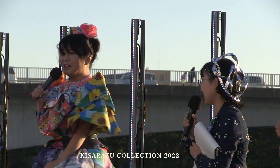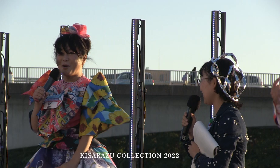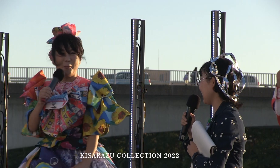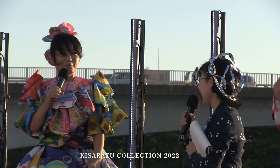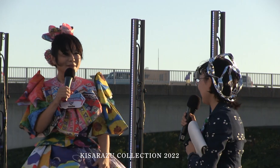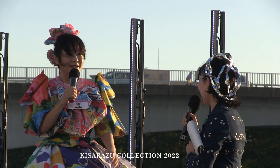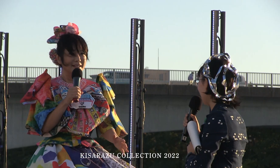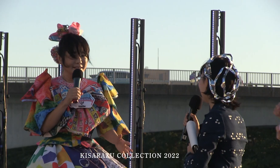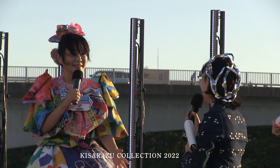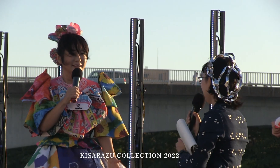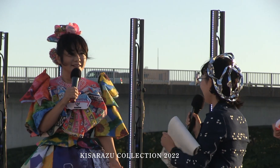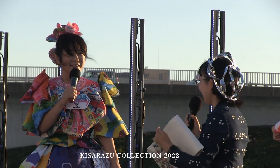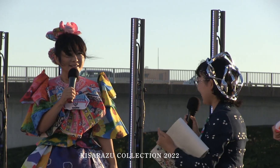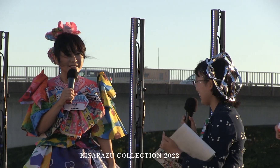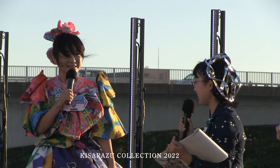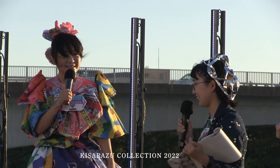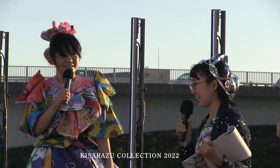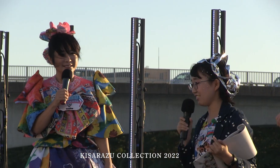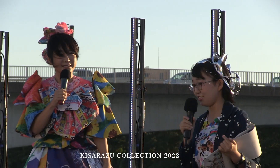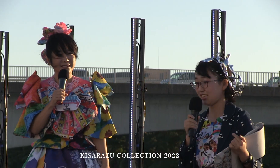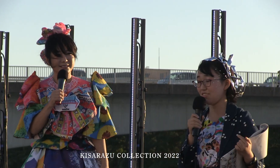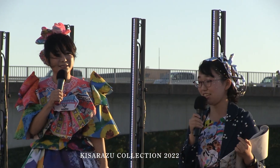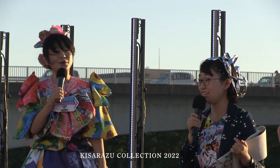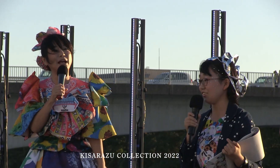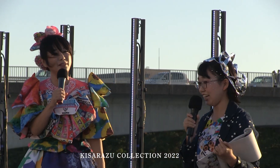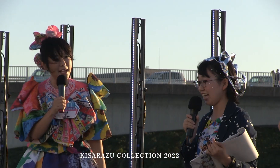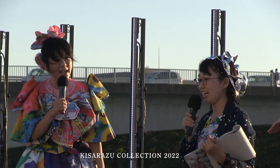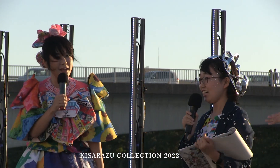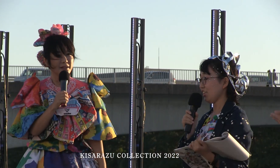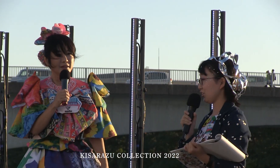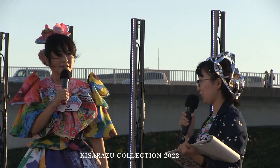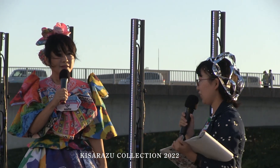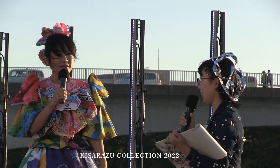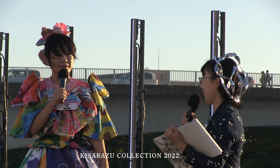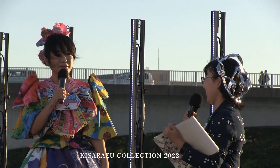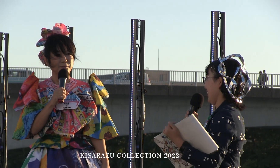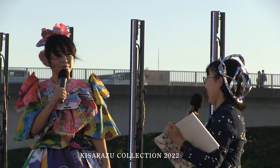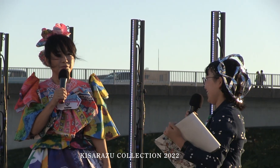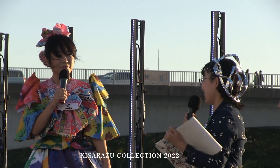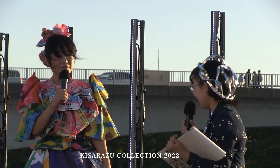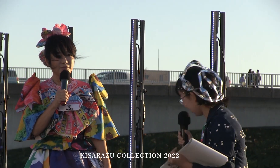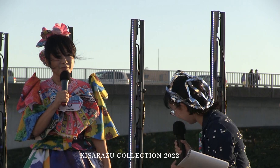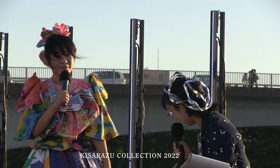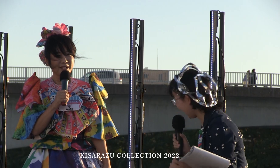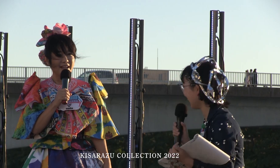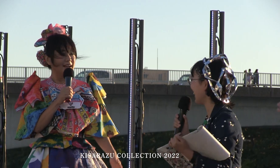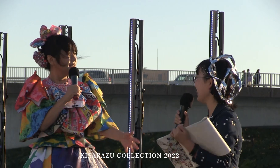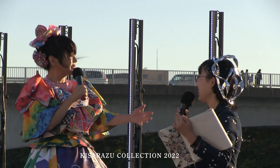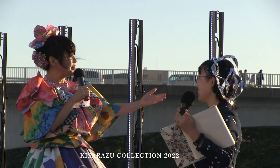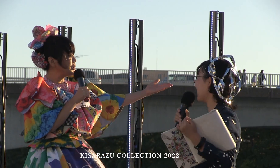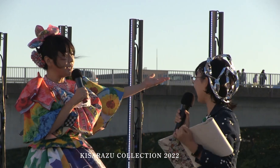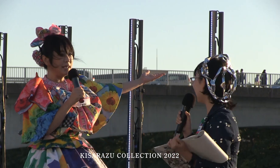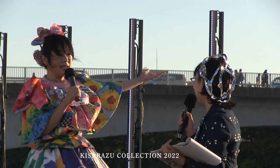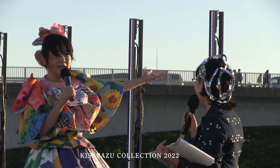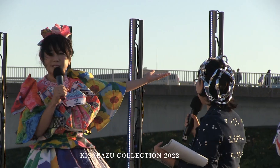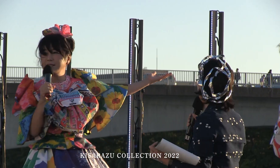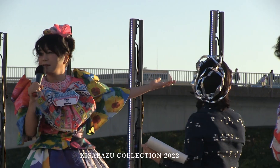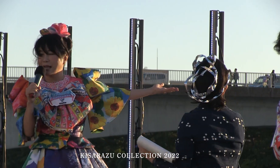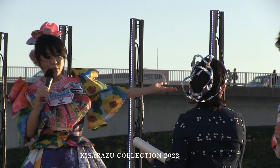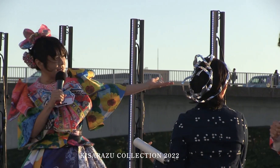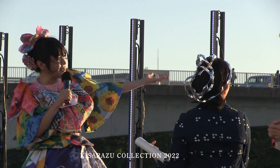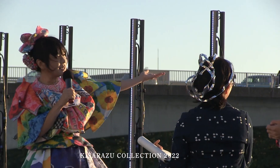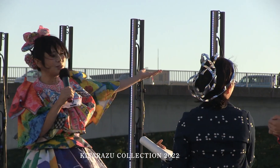結構時間がね、長い時間ずっと喋ってるので、 ね、 ちょっと緊張して、 しかもね、い